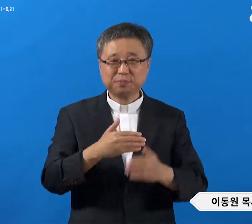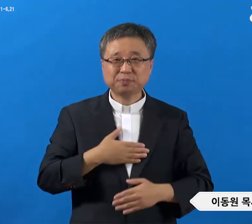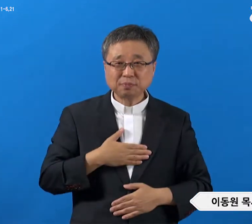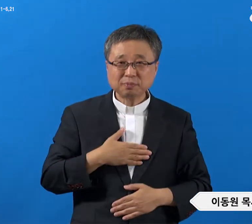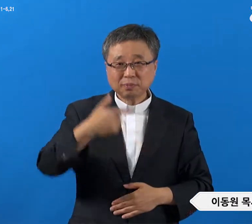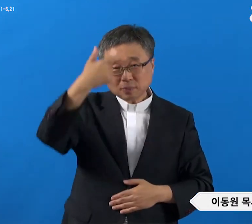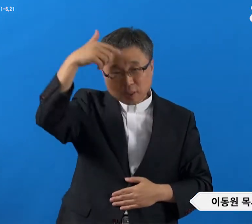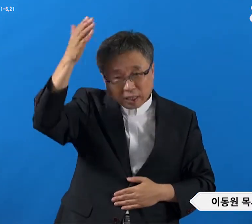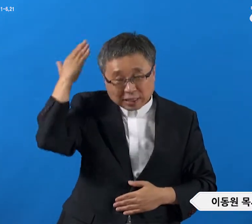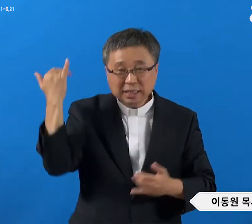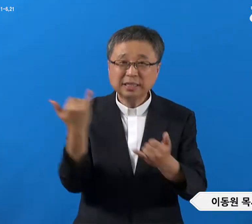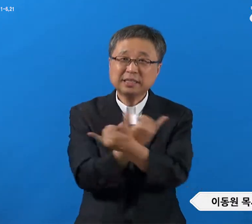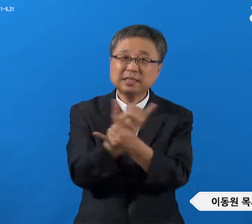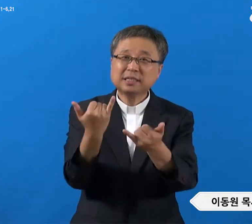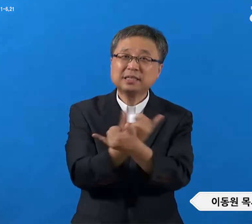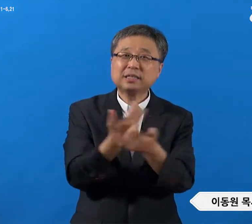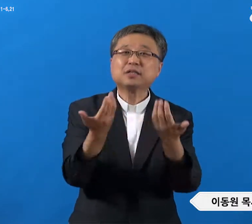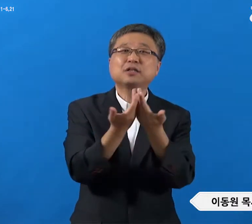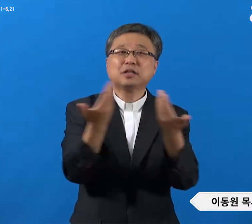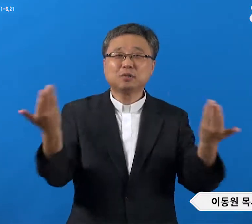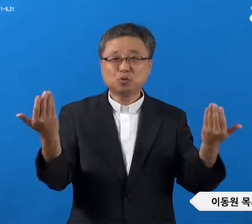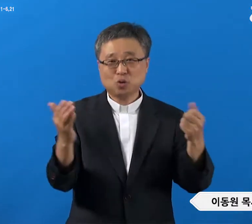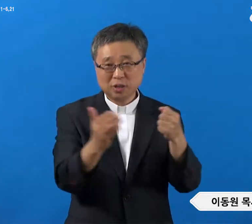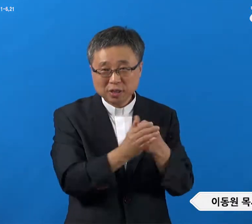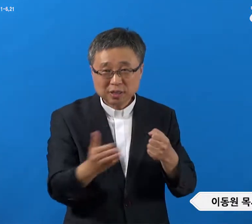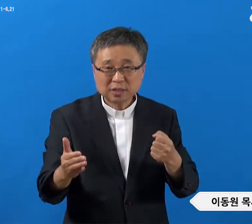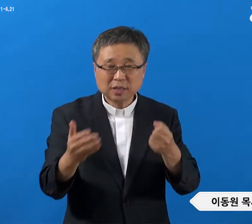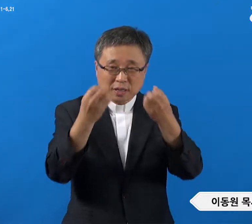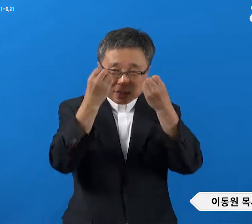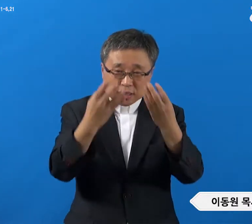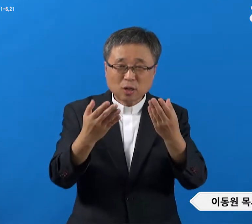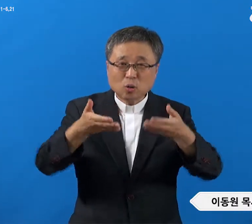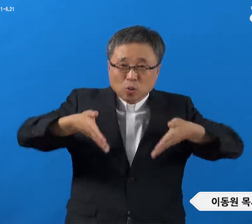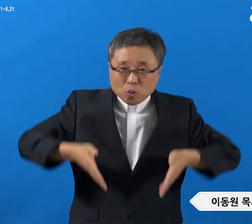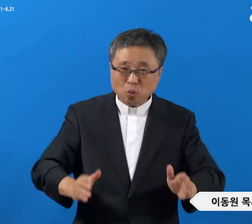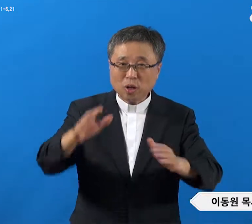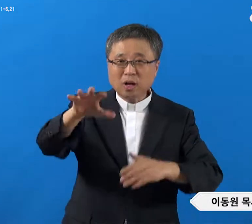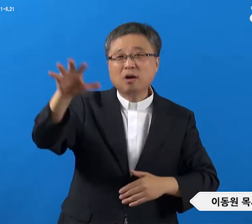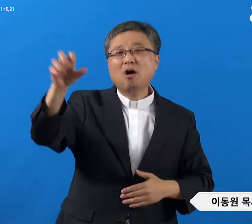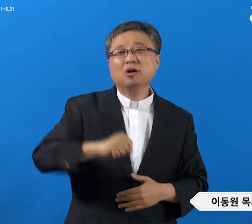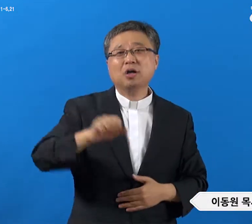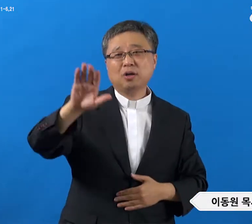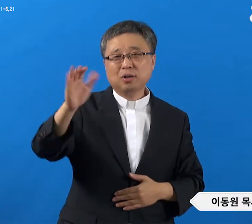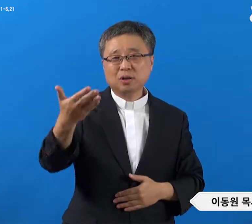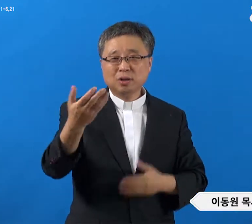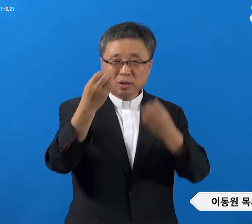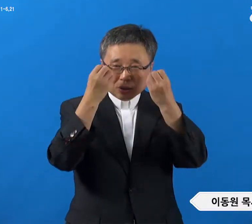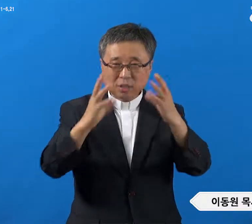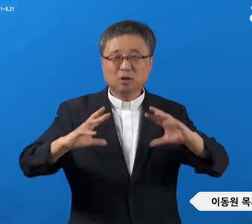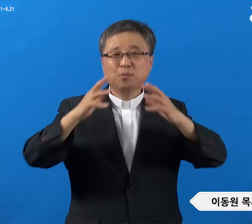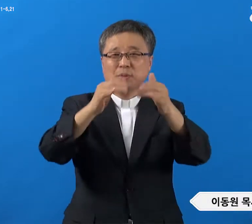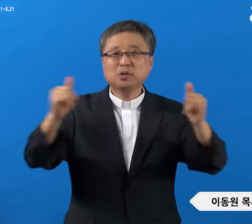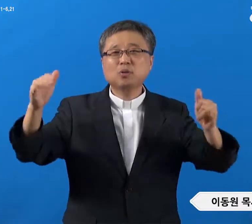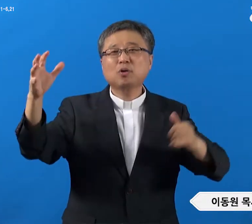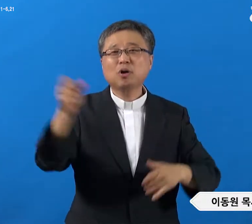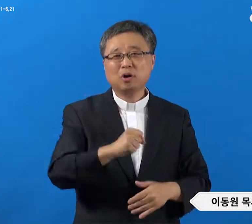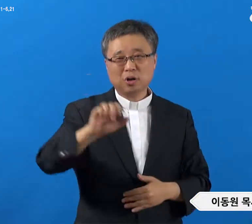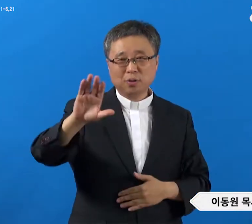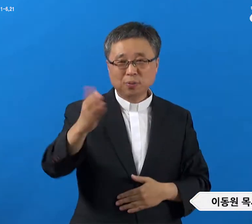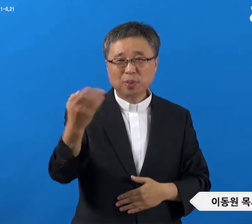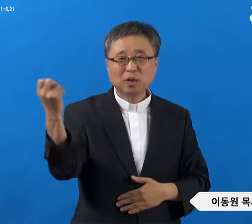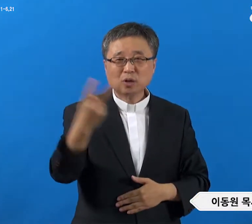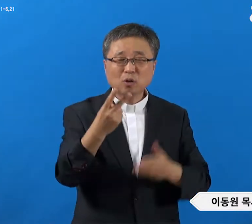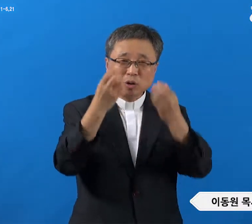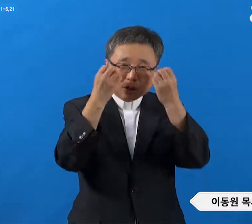고향, 옛 친척을 떠남으로 인해서 그는 새로운 고향을 얻게 됩니다. 새로운 민족을 얻게 됩니다.